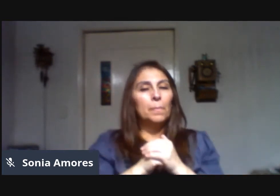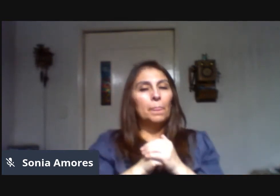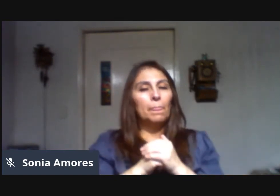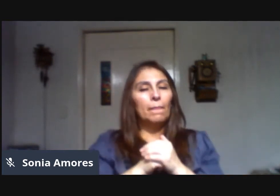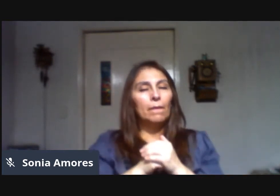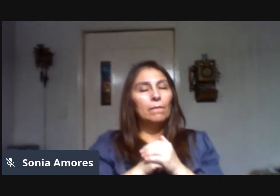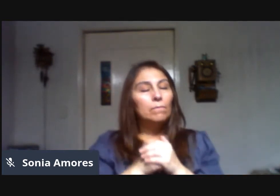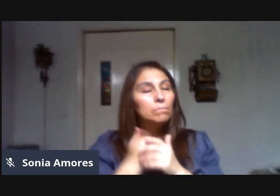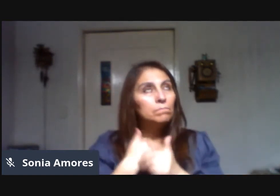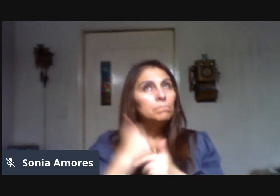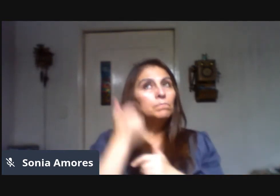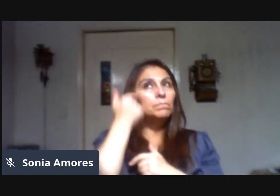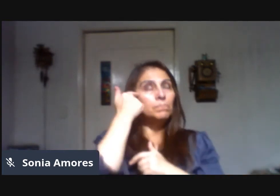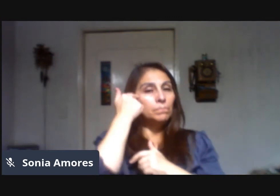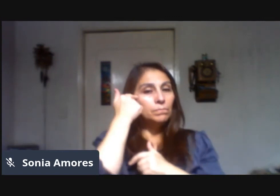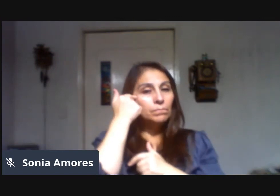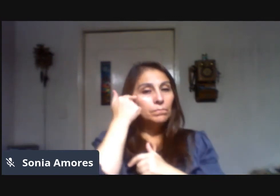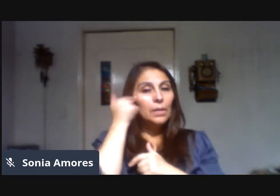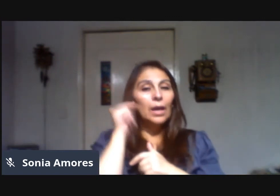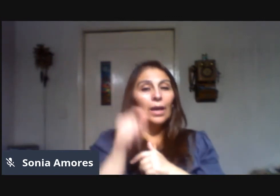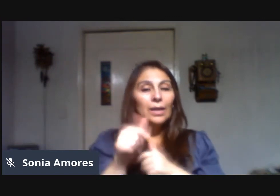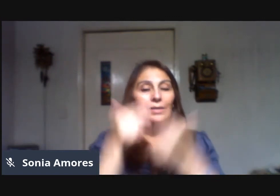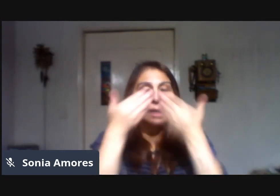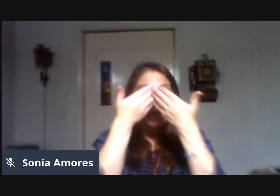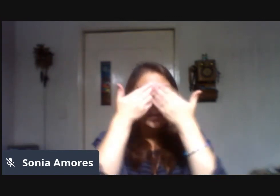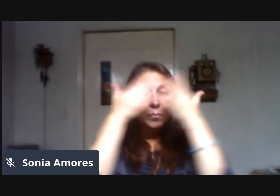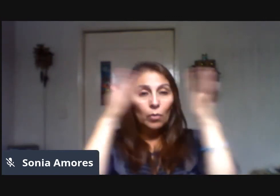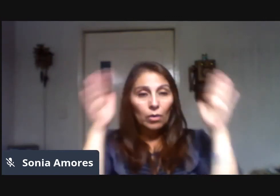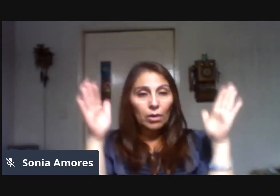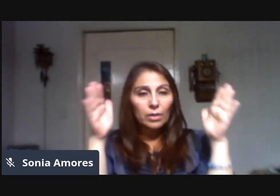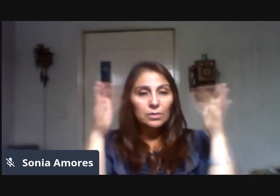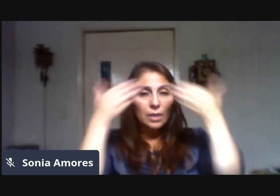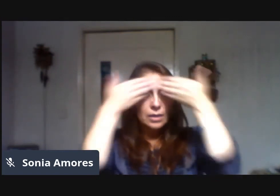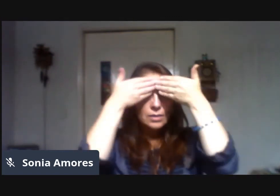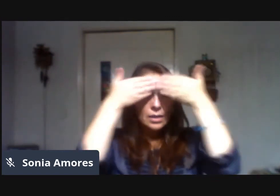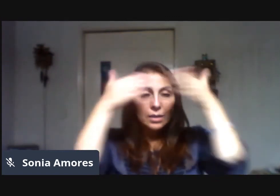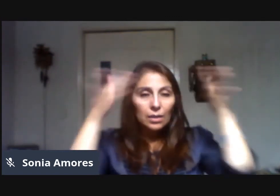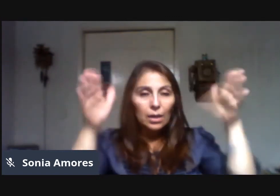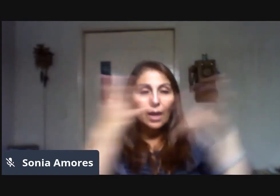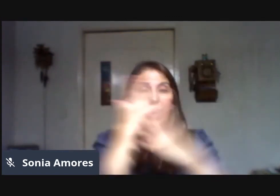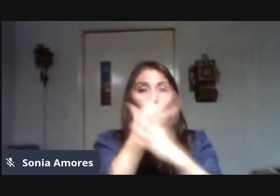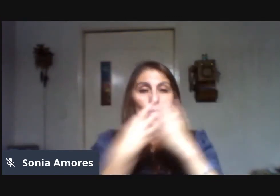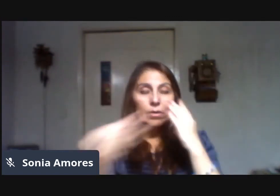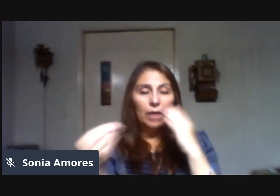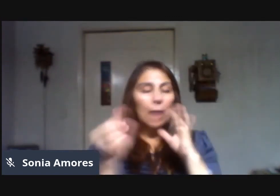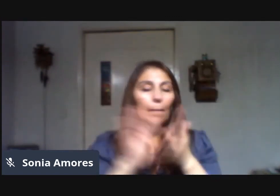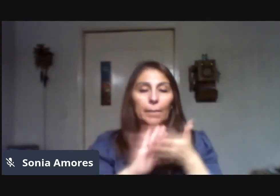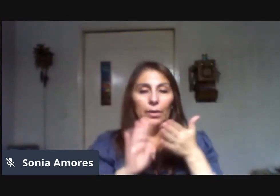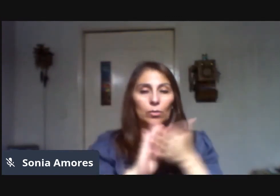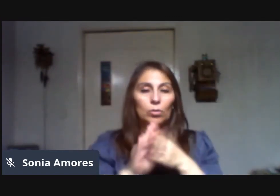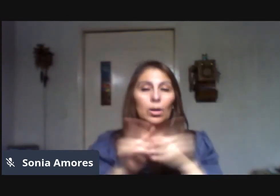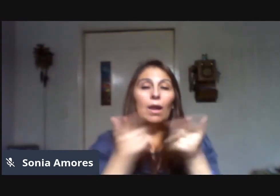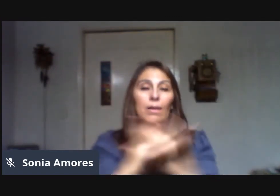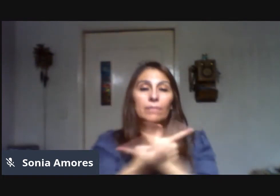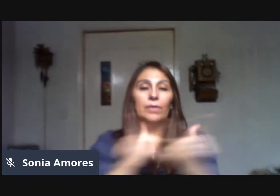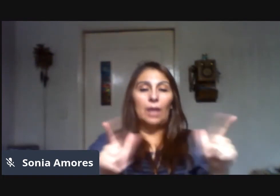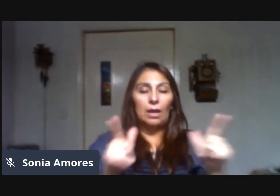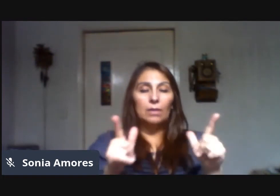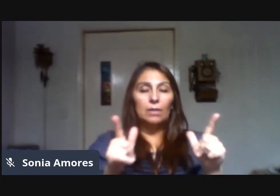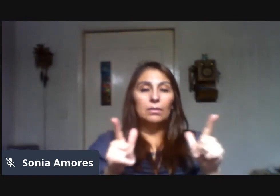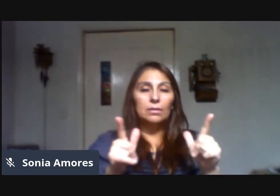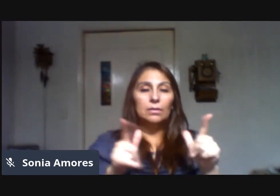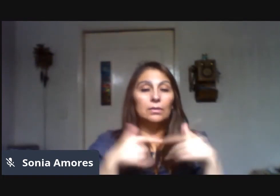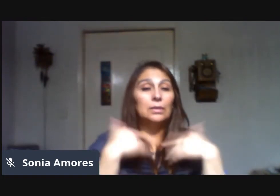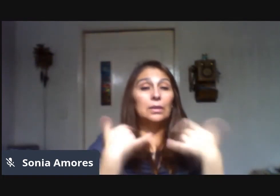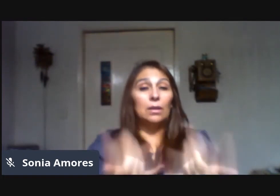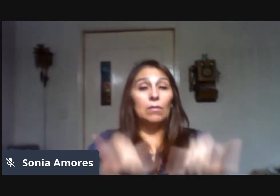tipo de democracias neoliberales, perdón, liberales, que tenemos actualmente,